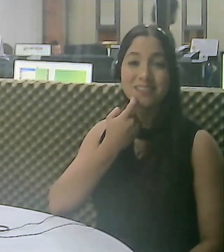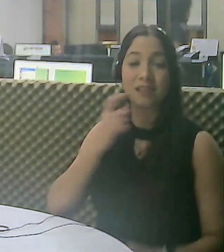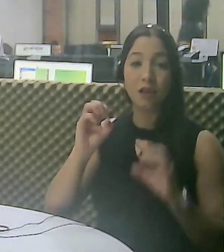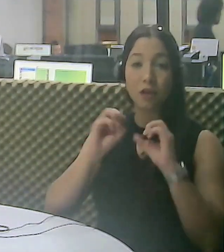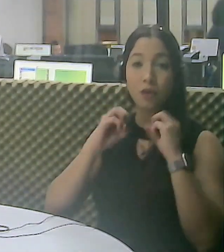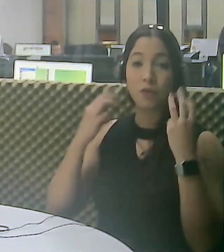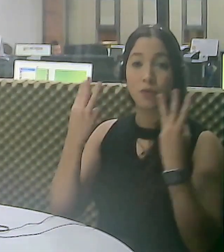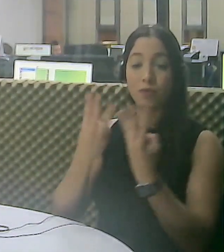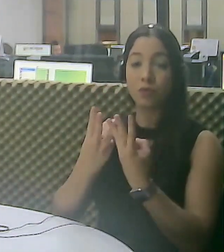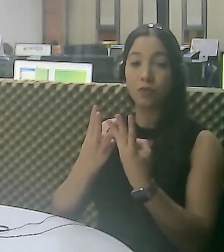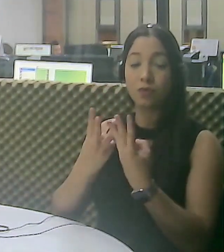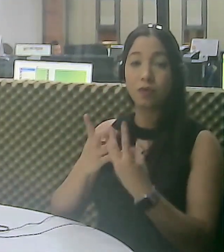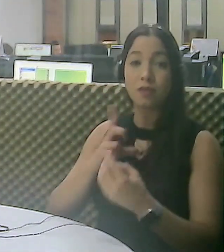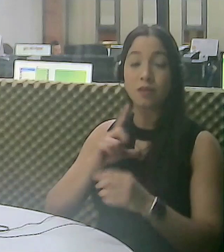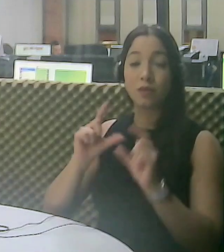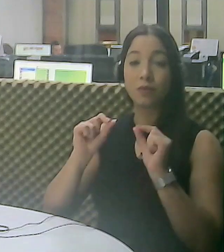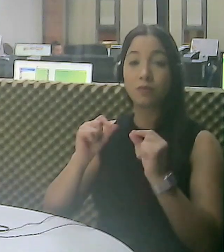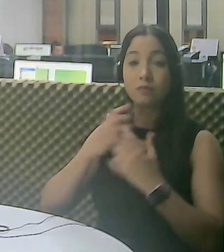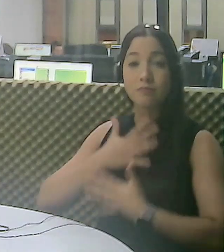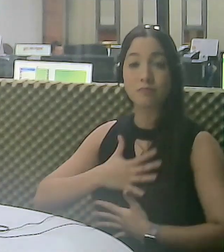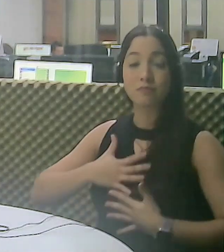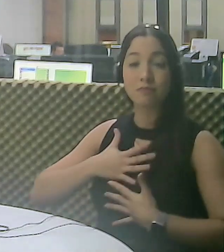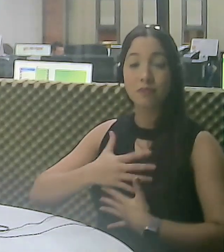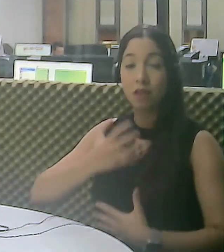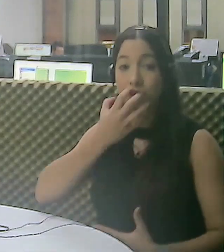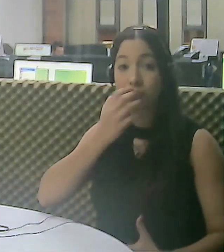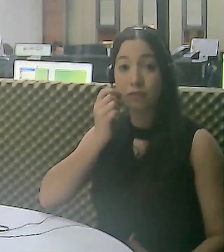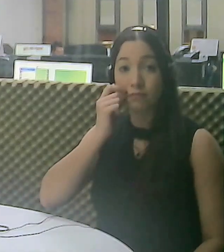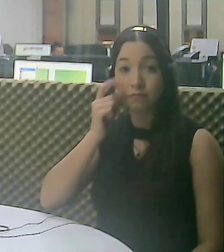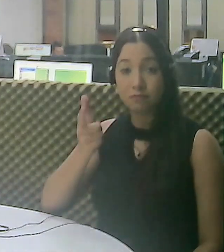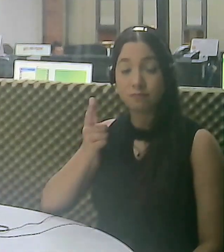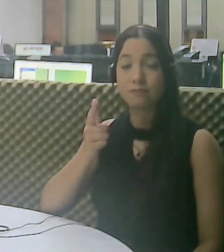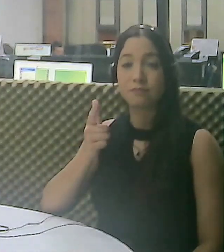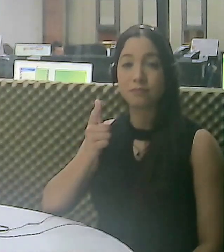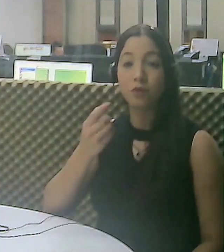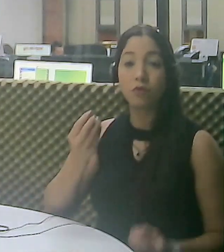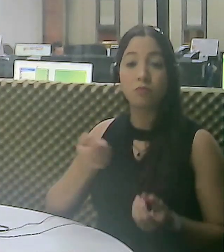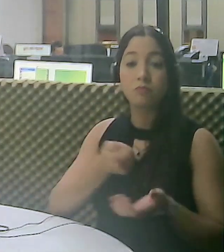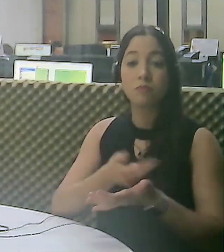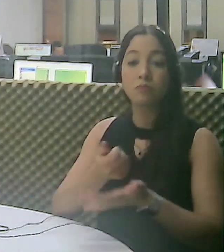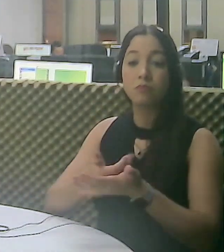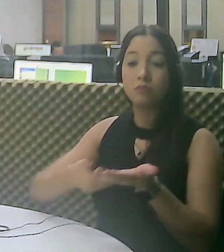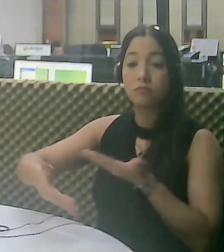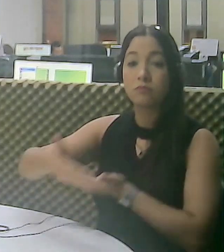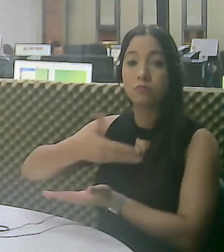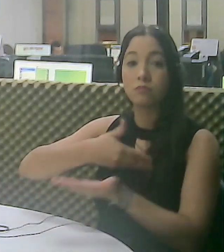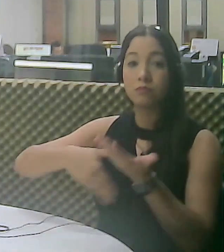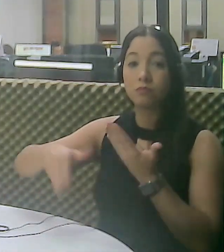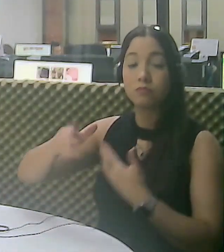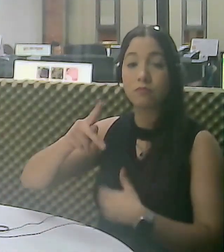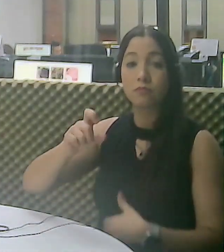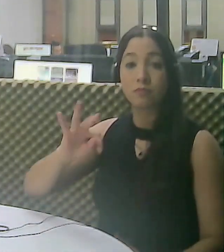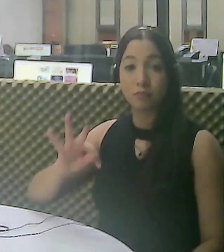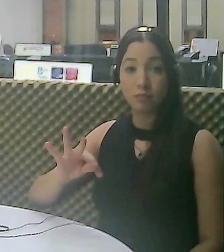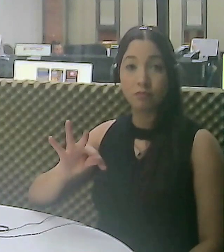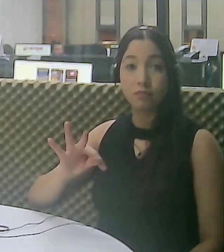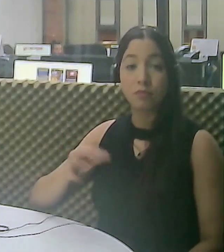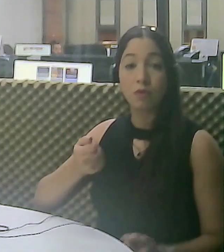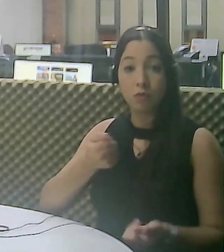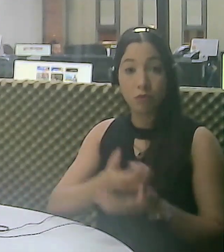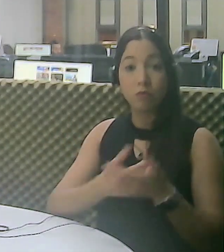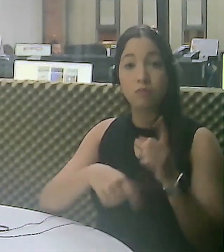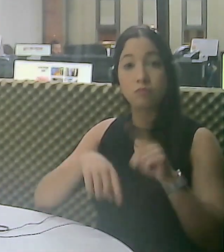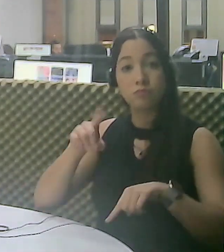workshop que vai tratar do bem-estar animal, ou seja, a relação de consumo que envolve os nossos pets, desde a compra